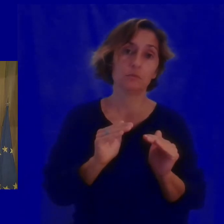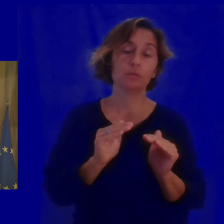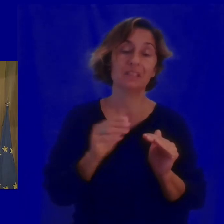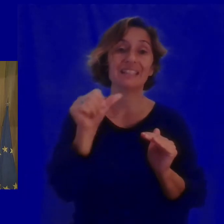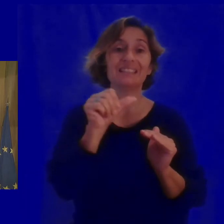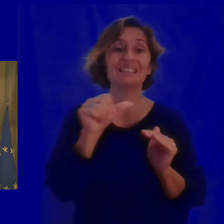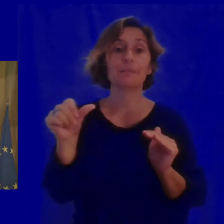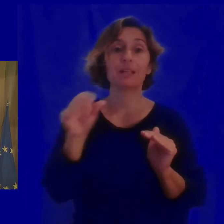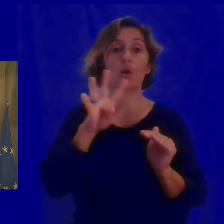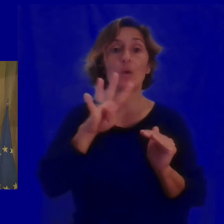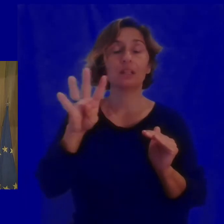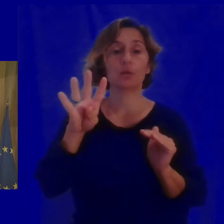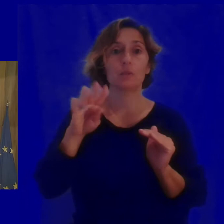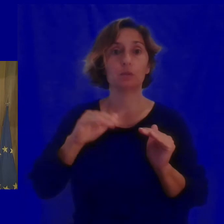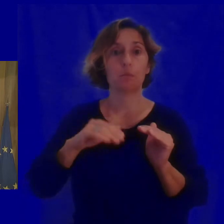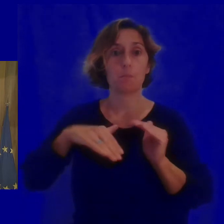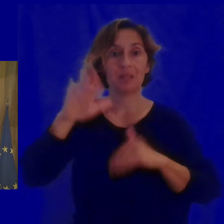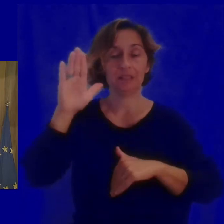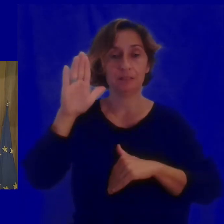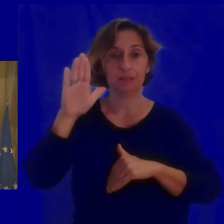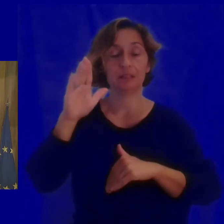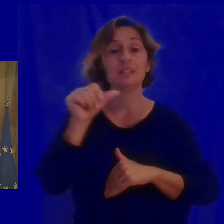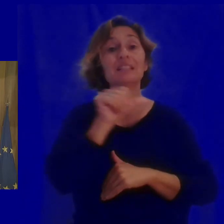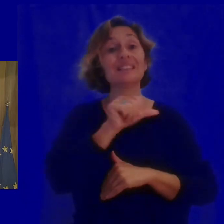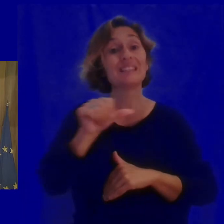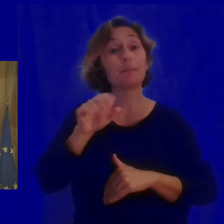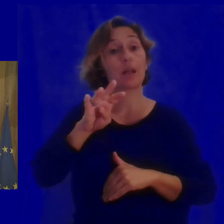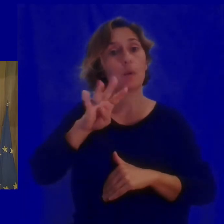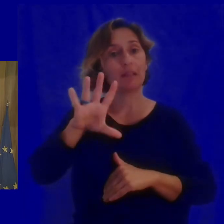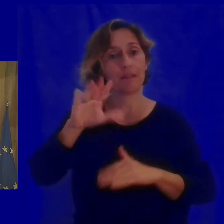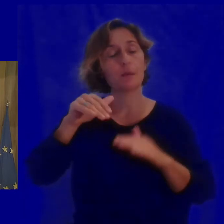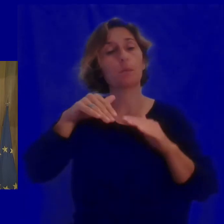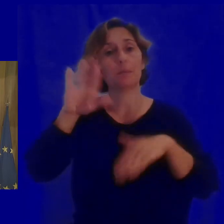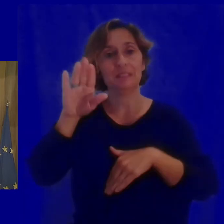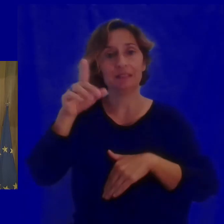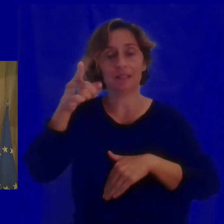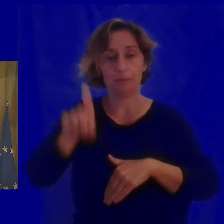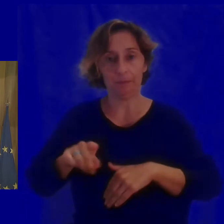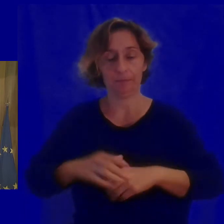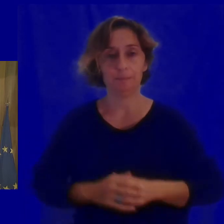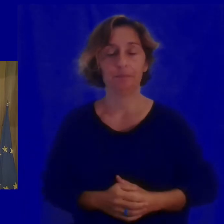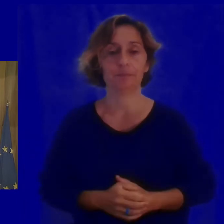semana 44 y también en esta semana 45.